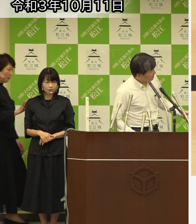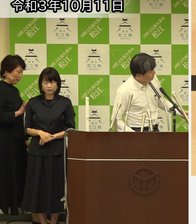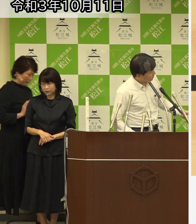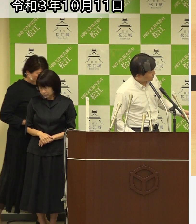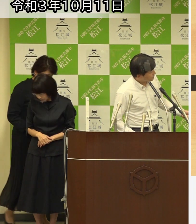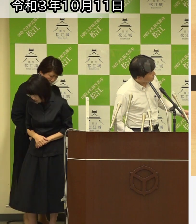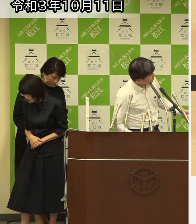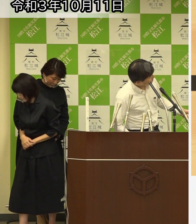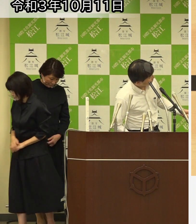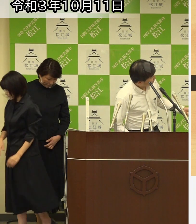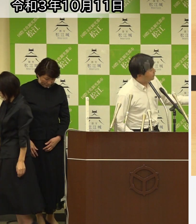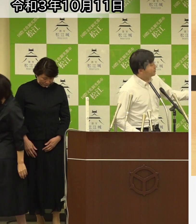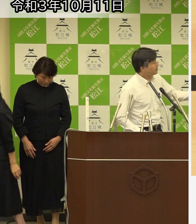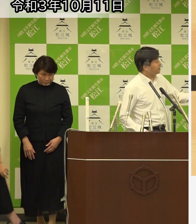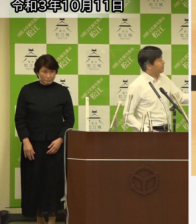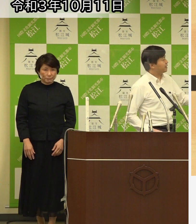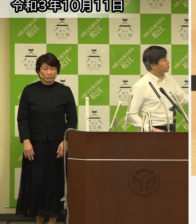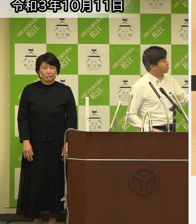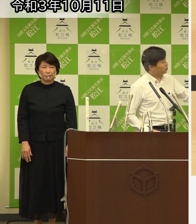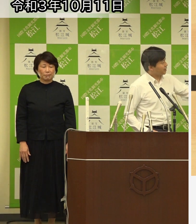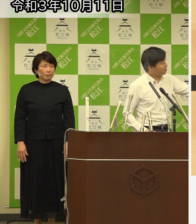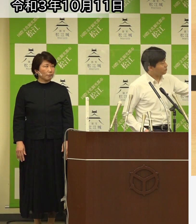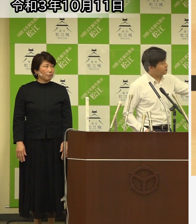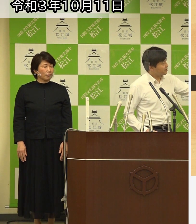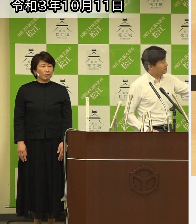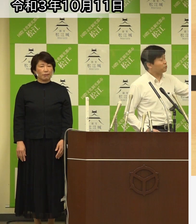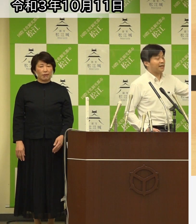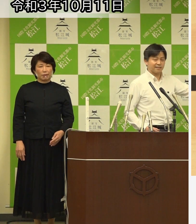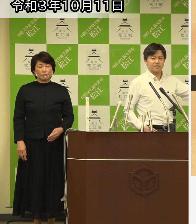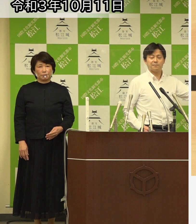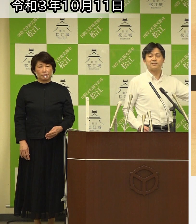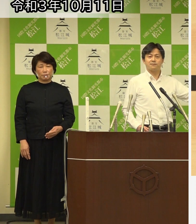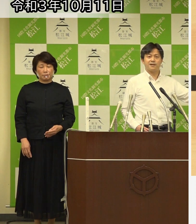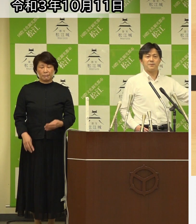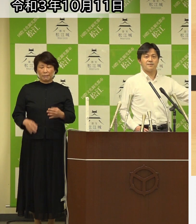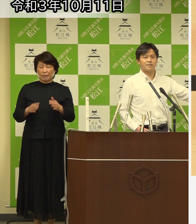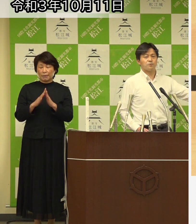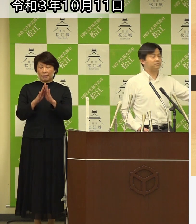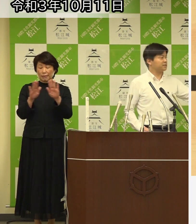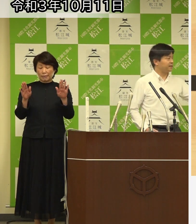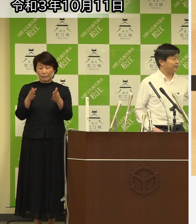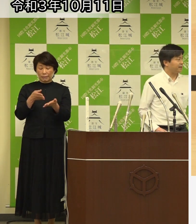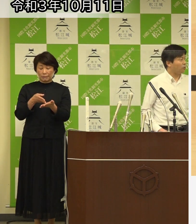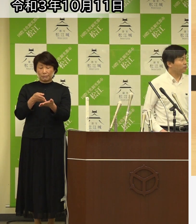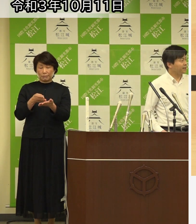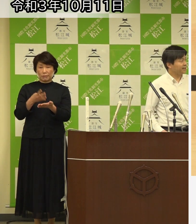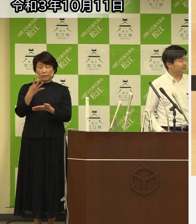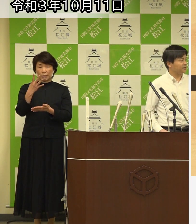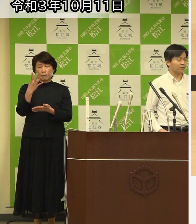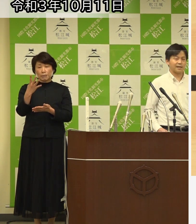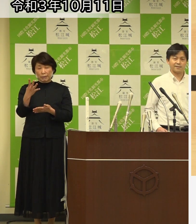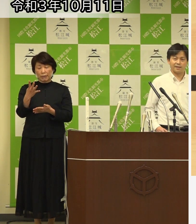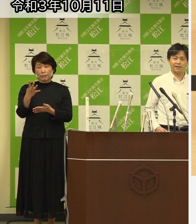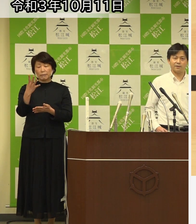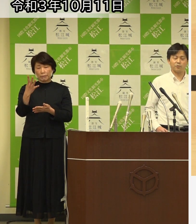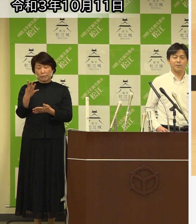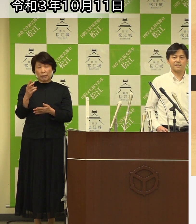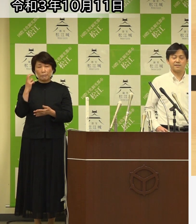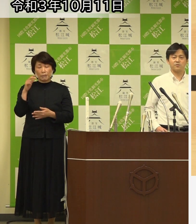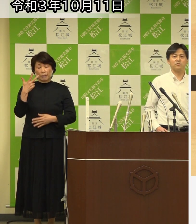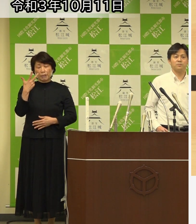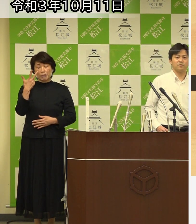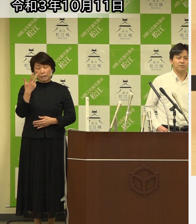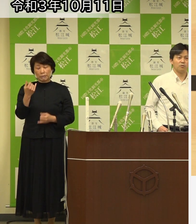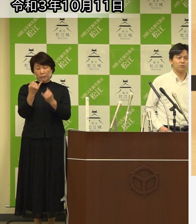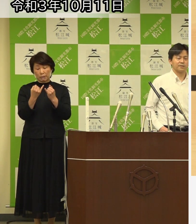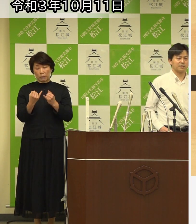すいません。で、この4回のうち、4回につきましては、松江市独自でオンラインでの開催、要はです